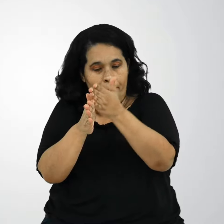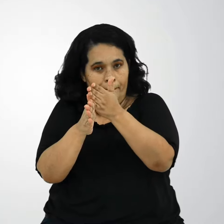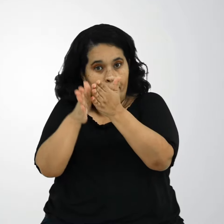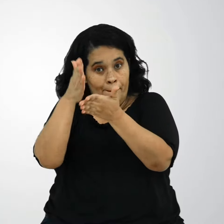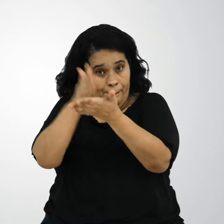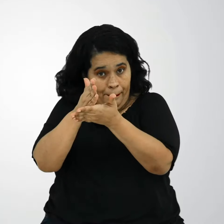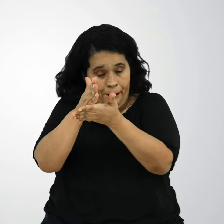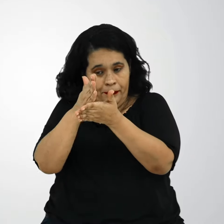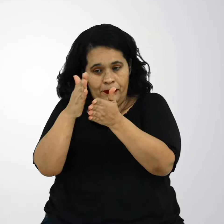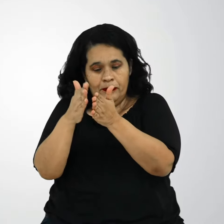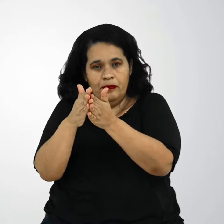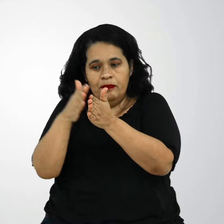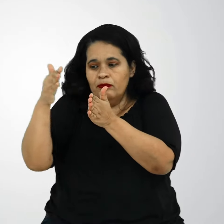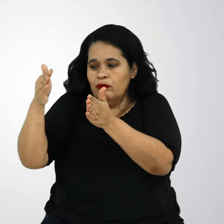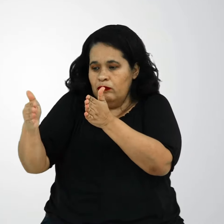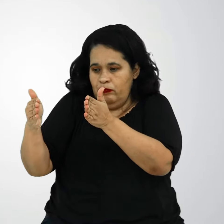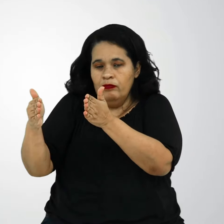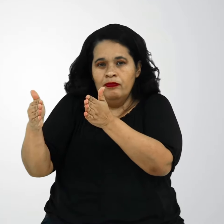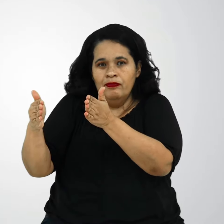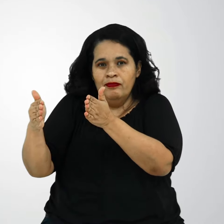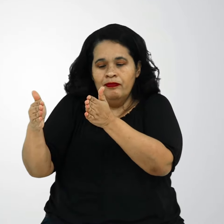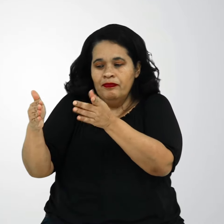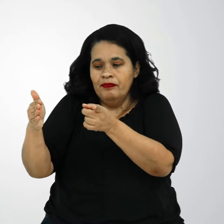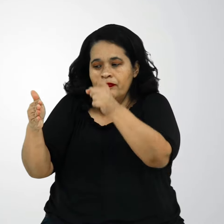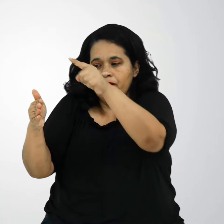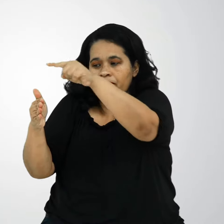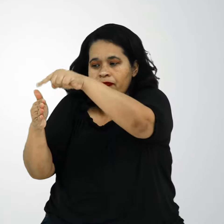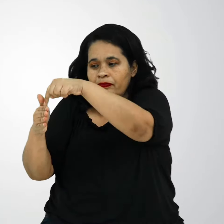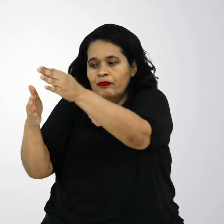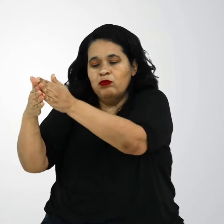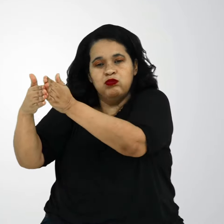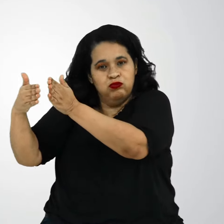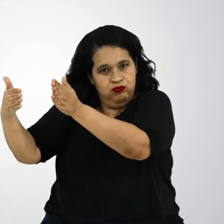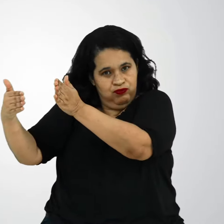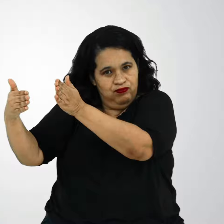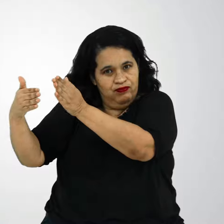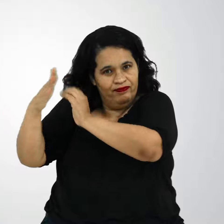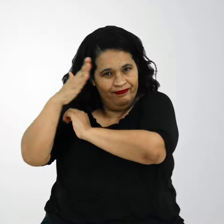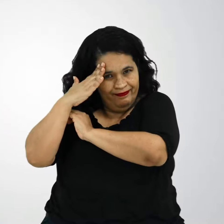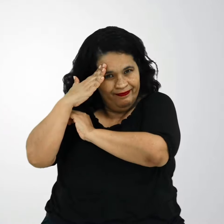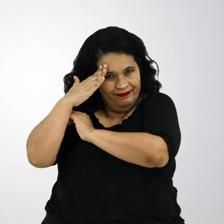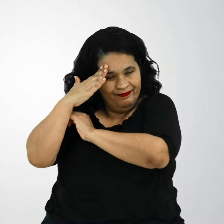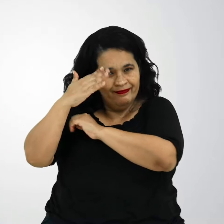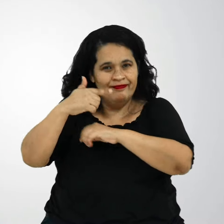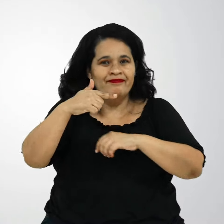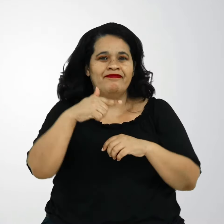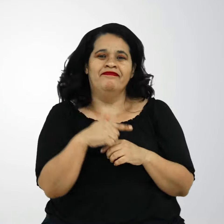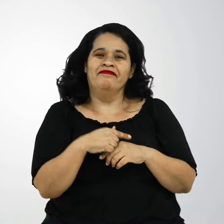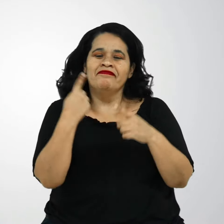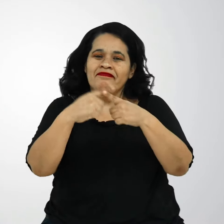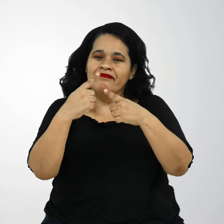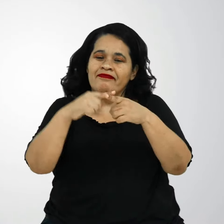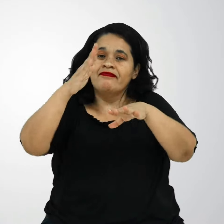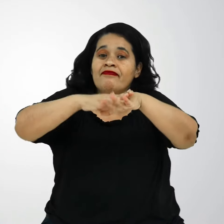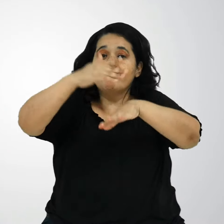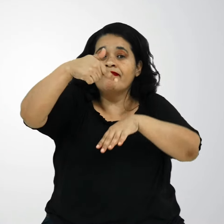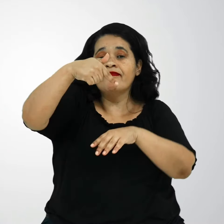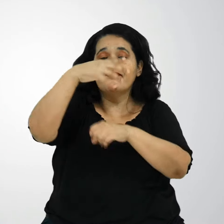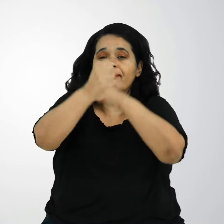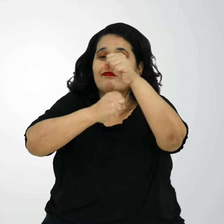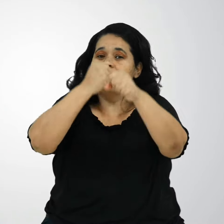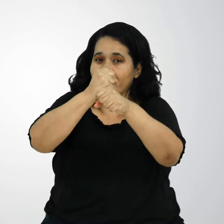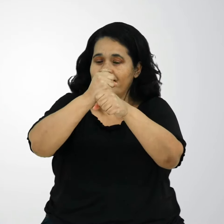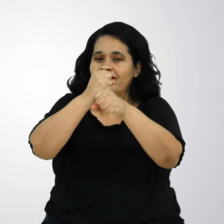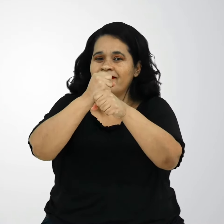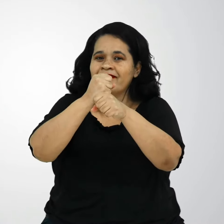gentios na história da salvação, e aí depois volta a contar. Mais 7 anos para o segundo turno. Para a